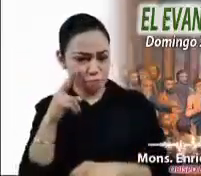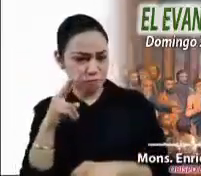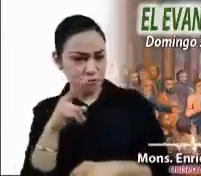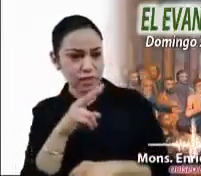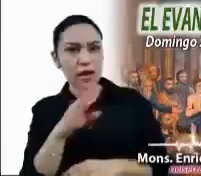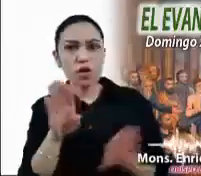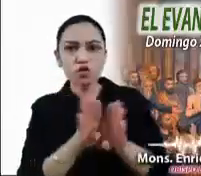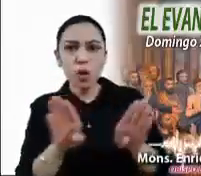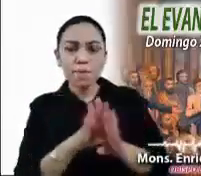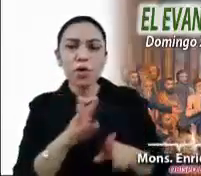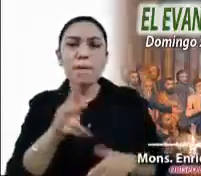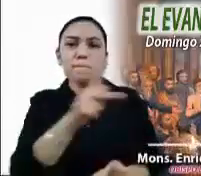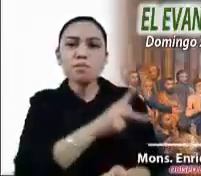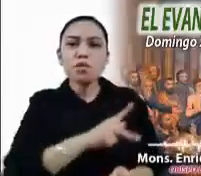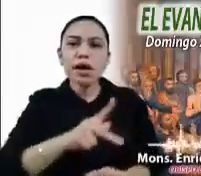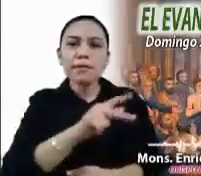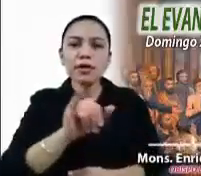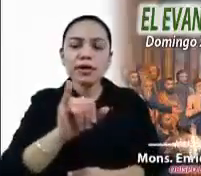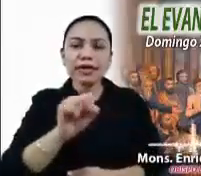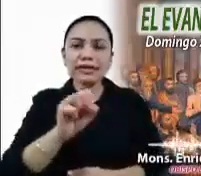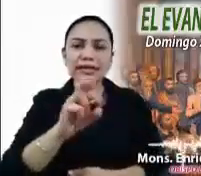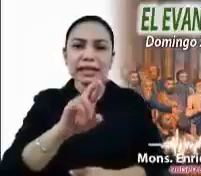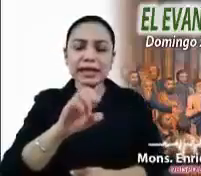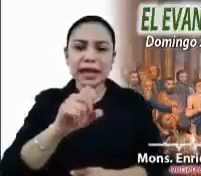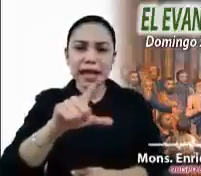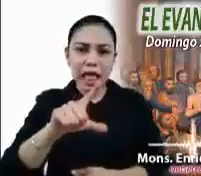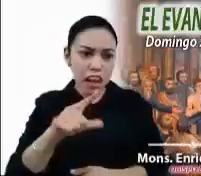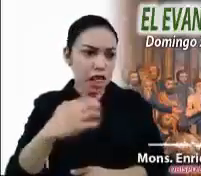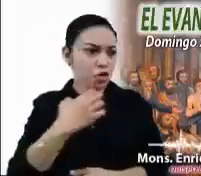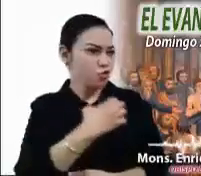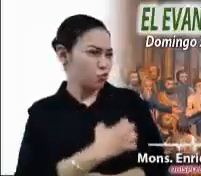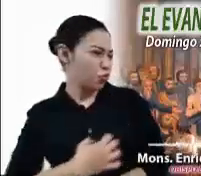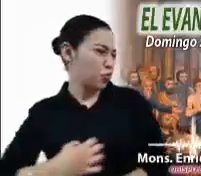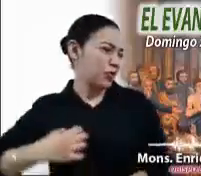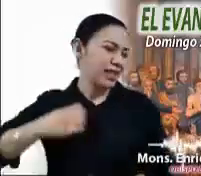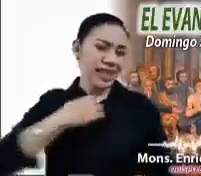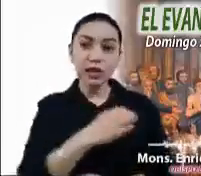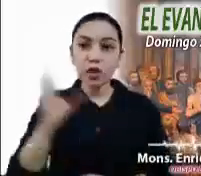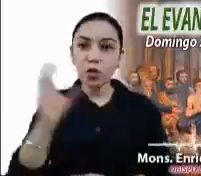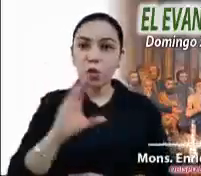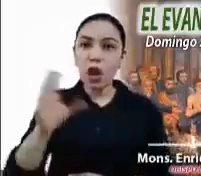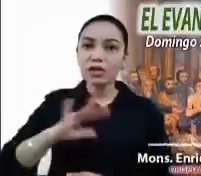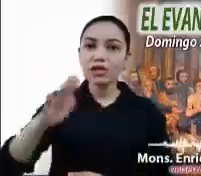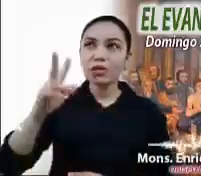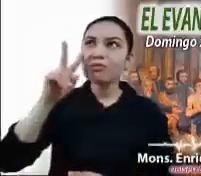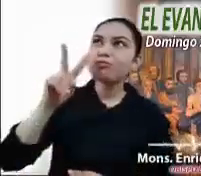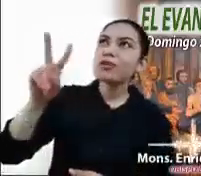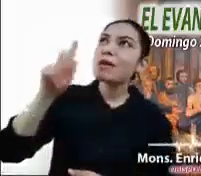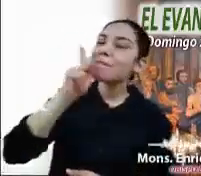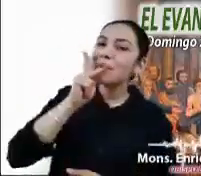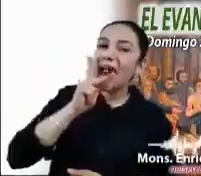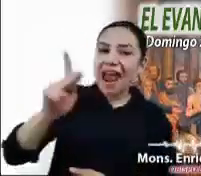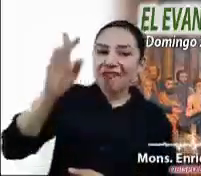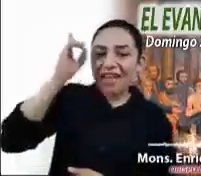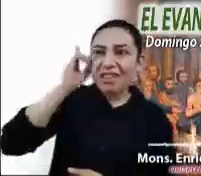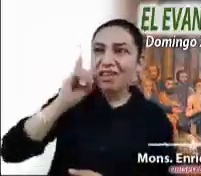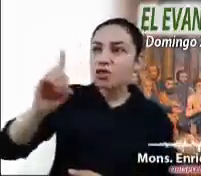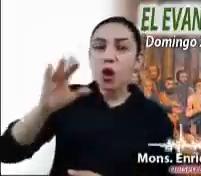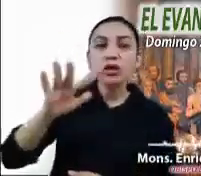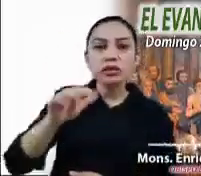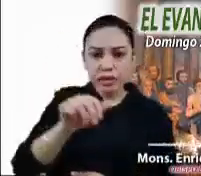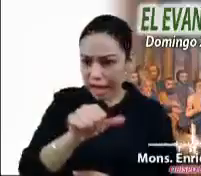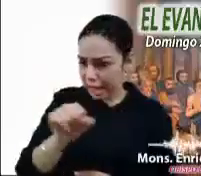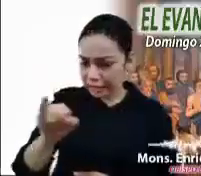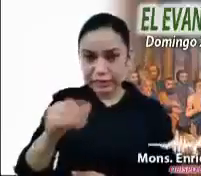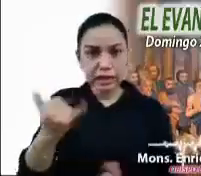pueblo de Israel al escuchar las palabras de la ley, y preguntémonos nuestra actitud frente a la palabra de Dios y